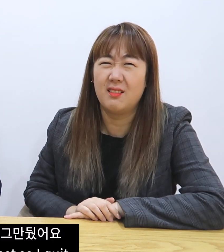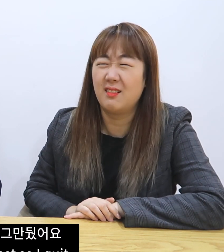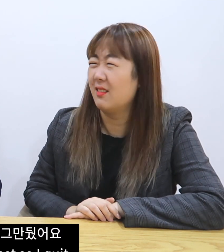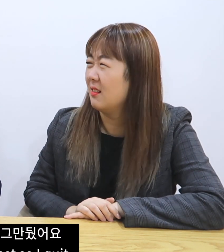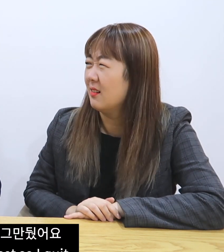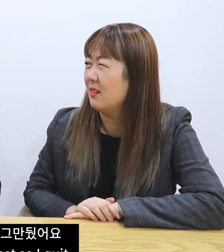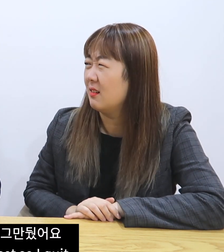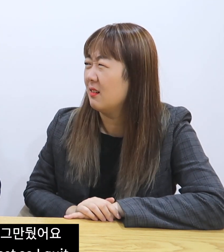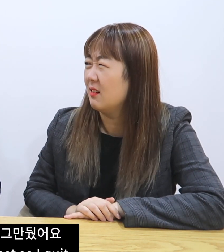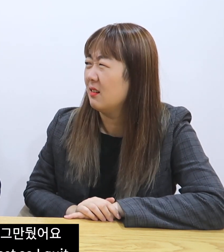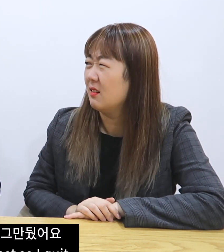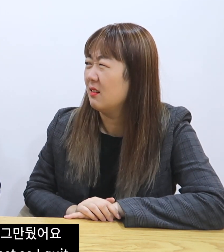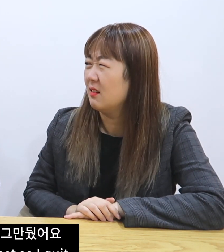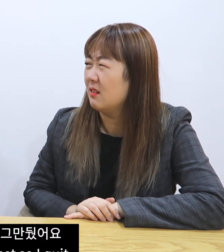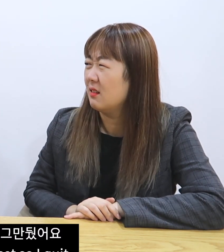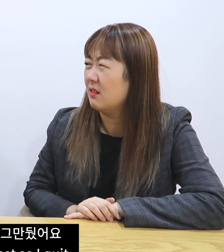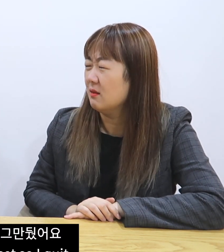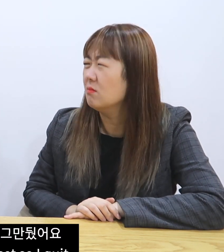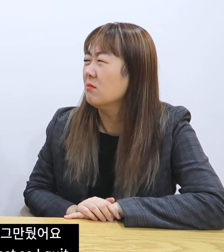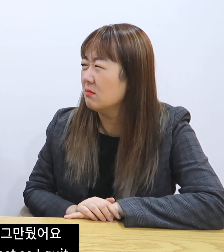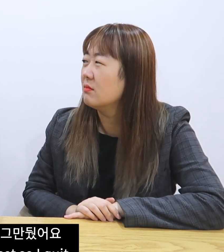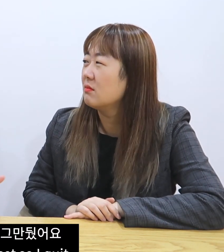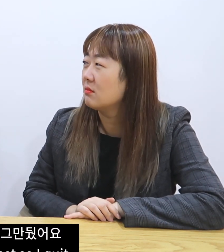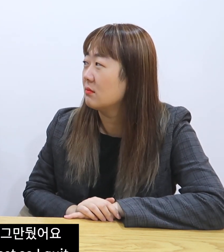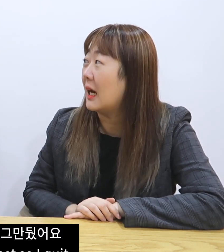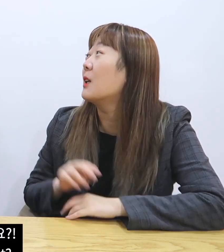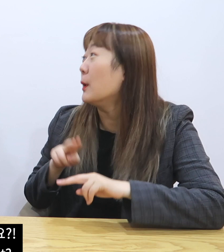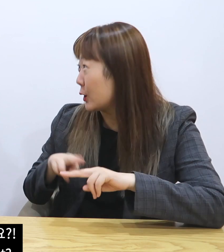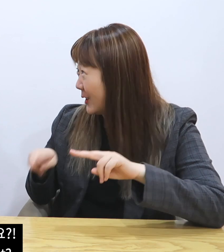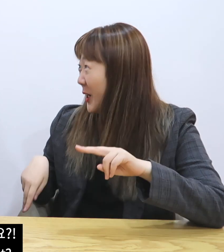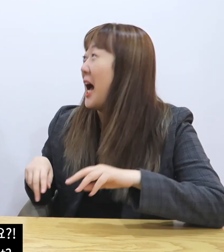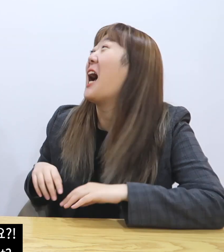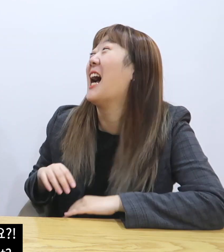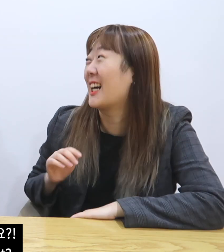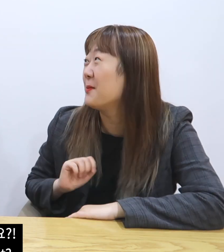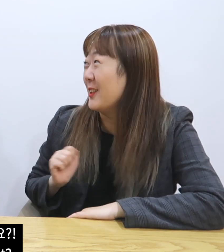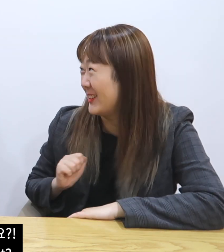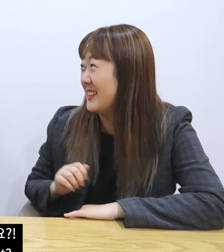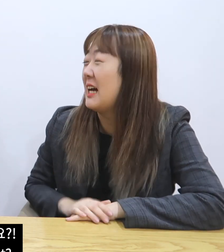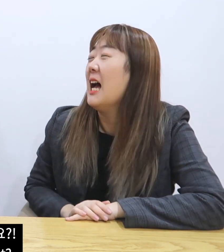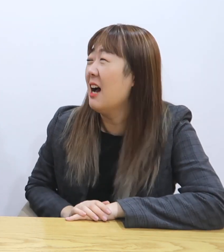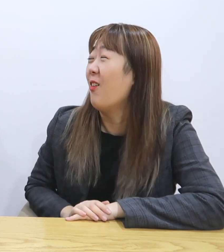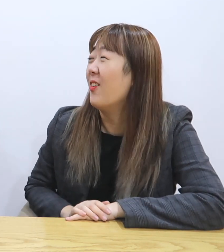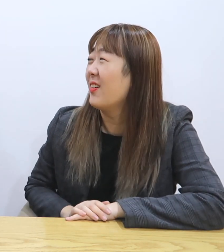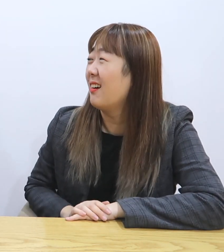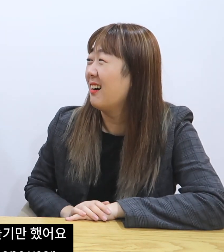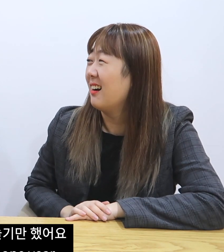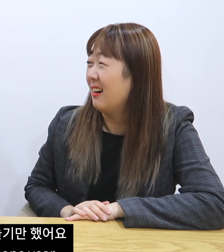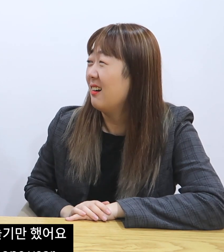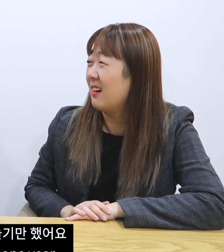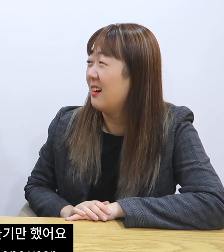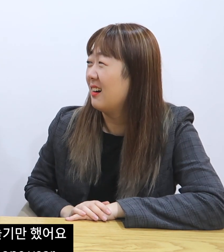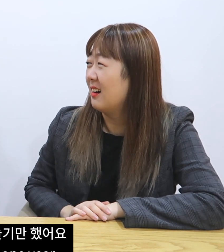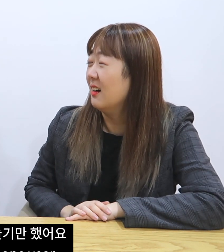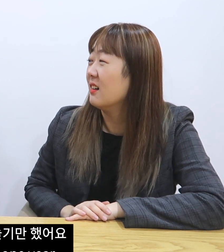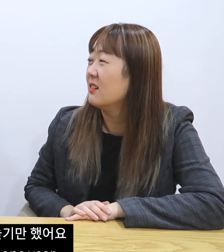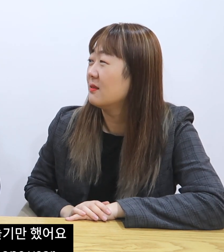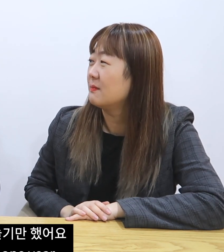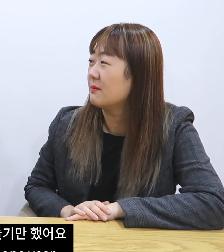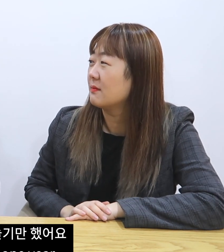그래서 전 화가 나죠. 그만뒀죠. 아, 그만뒀죠? 아, 그만뒀어. 그래도 인너 좋아. 먹고